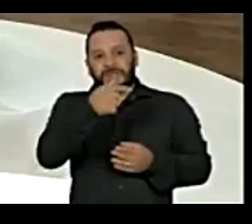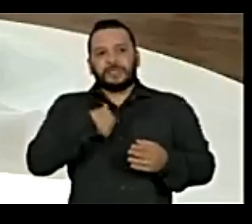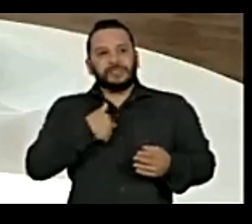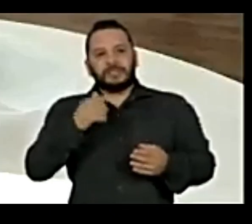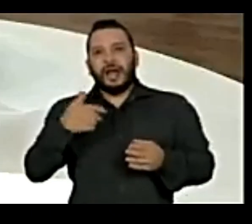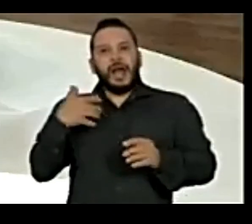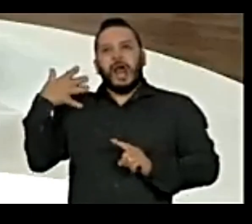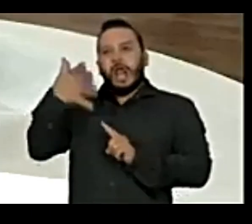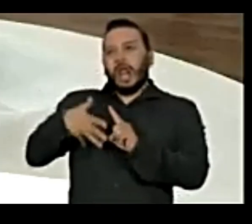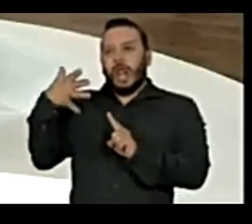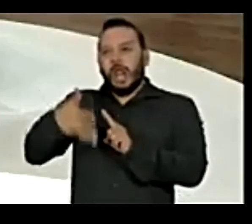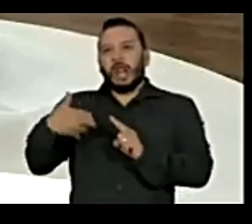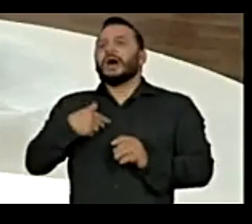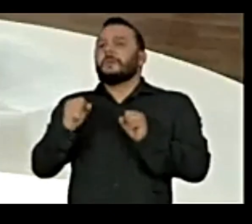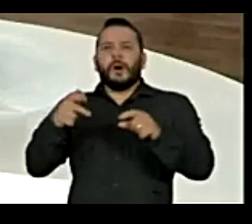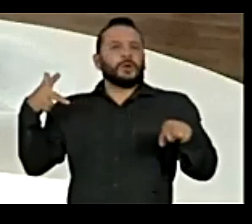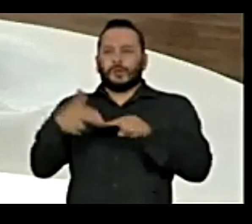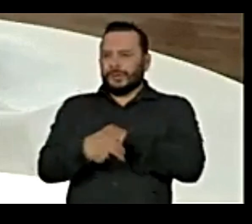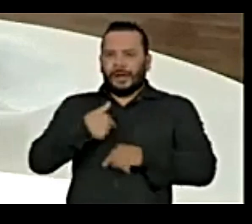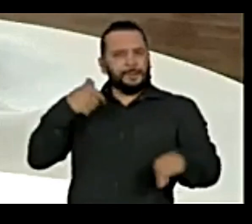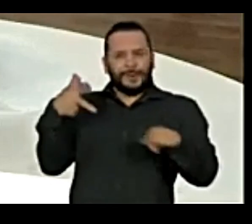em bistrô.